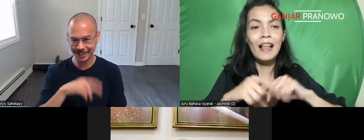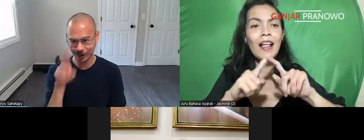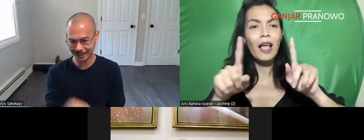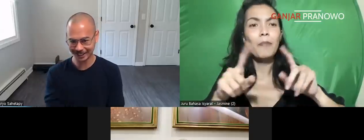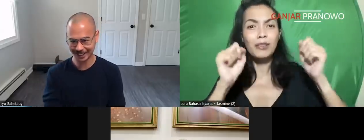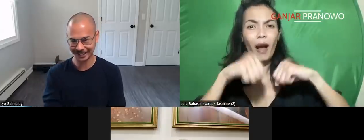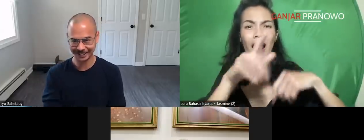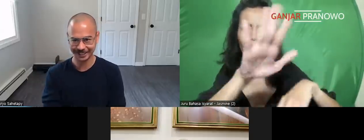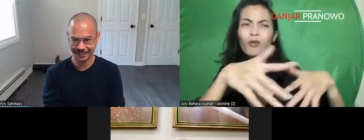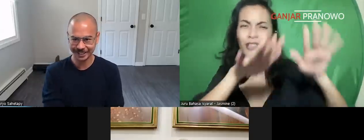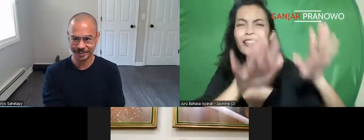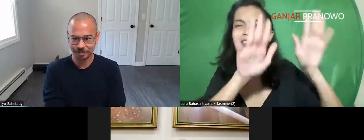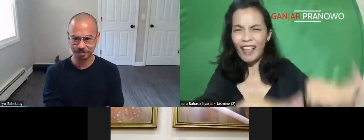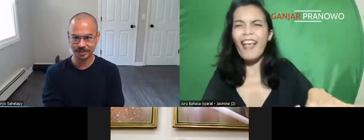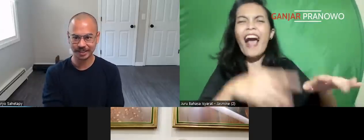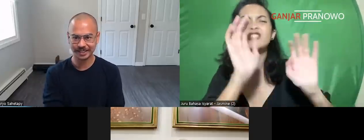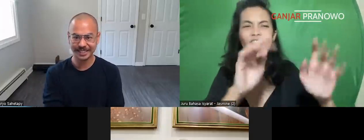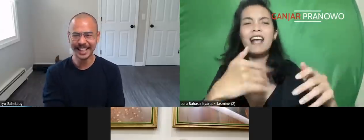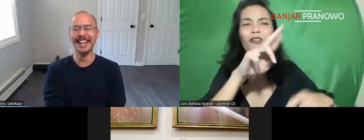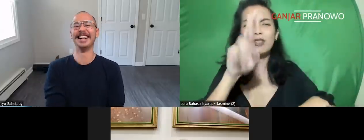setuju kok kamu stay di rochester